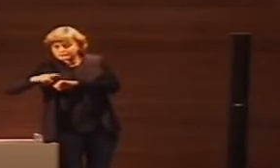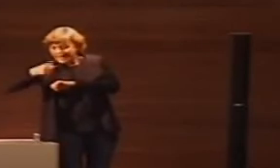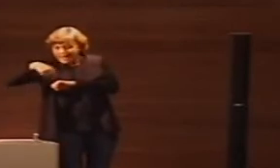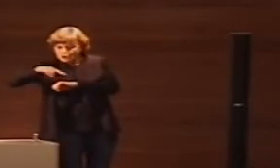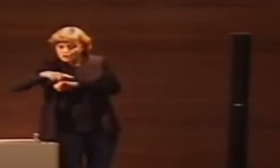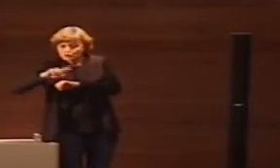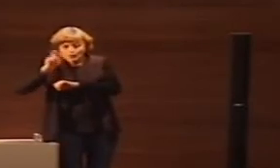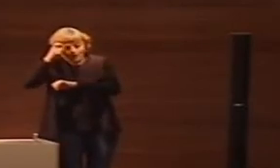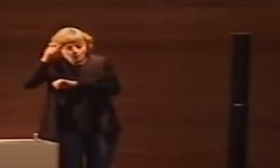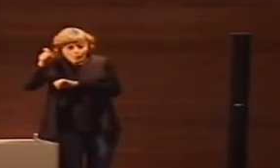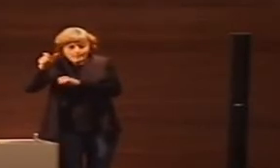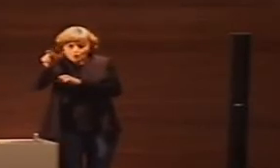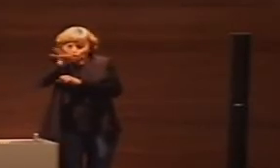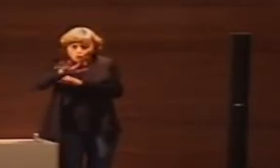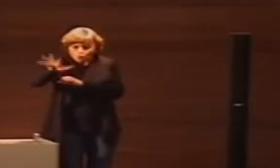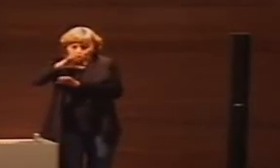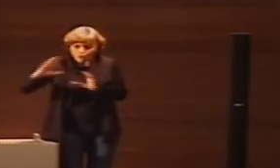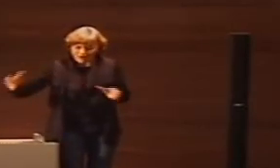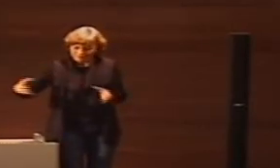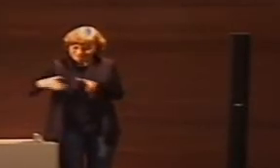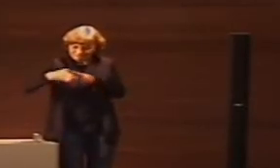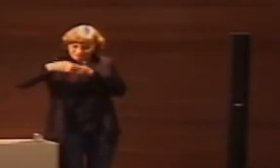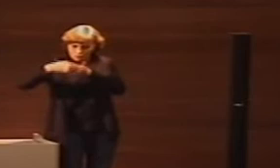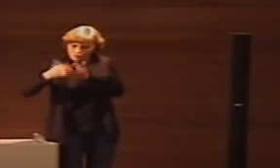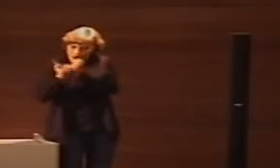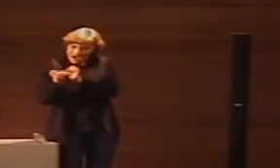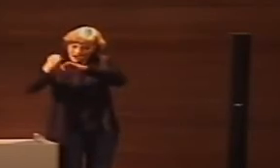agrupan municipios para gestionar los residuos y aprovechar economías de escala,